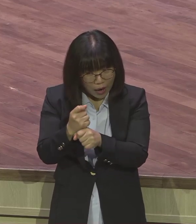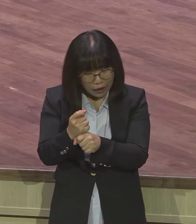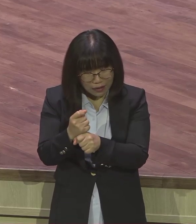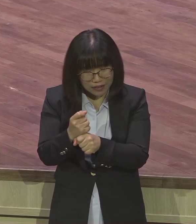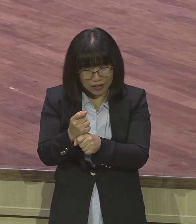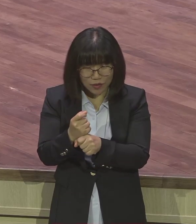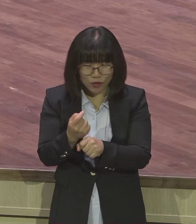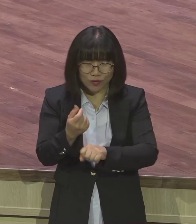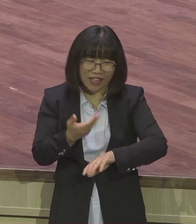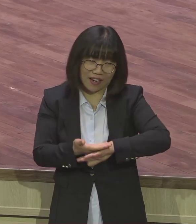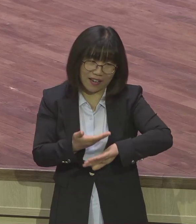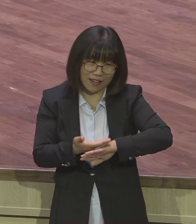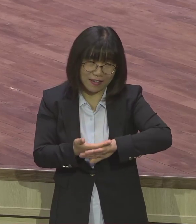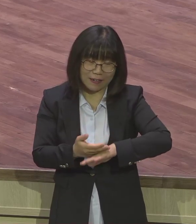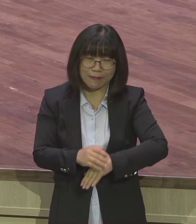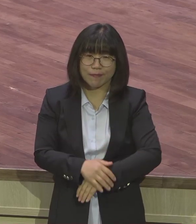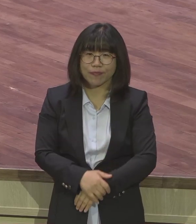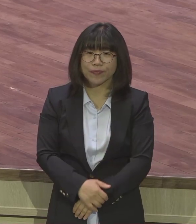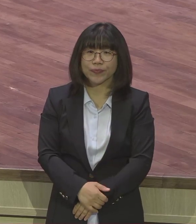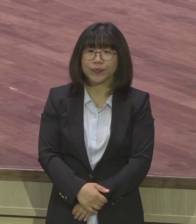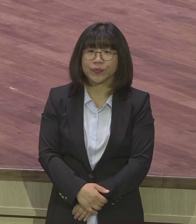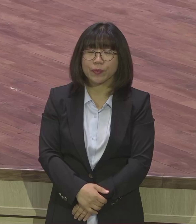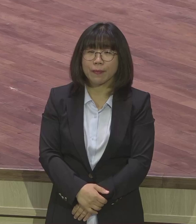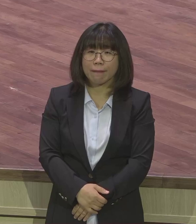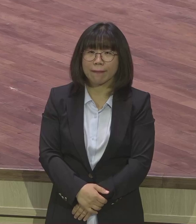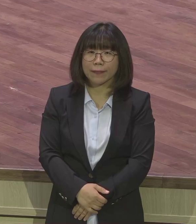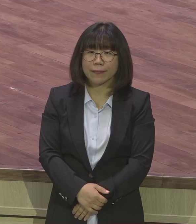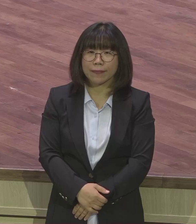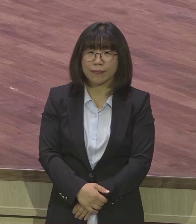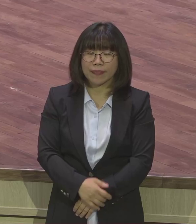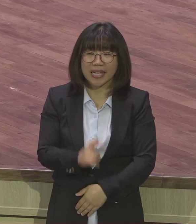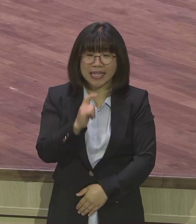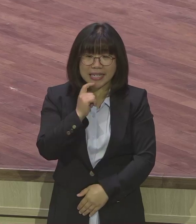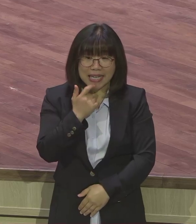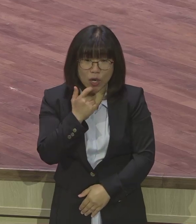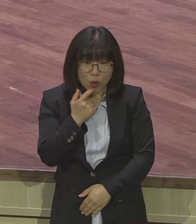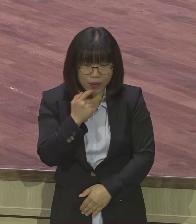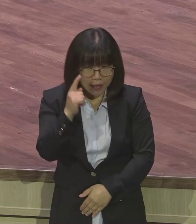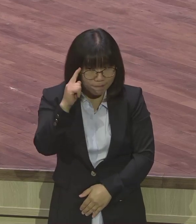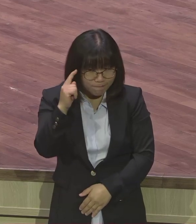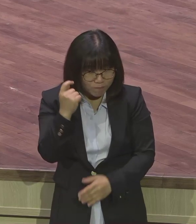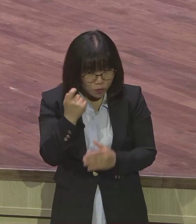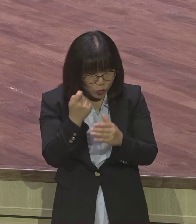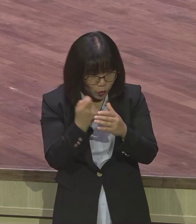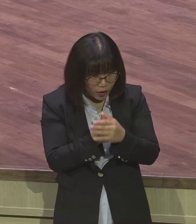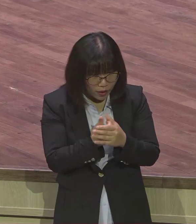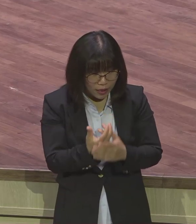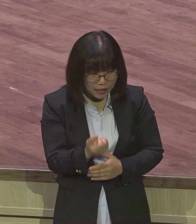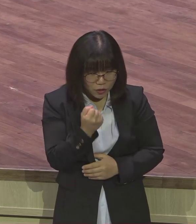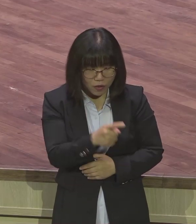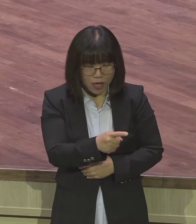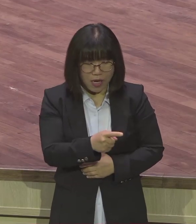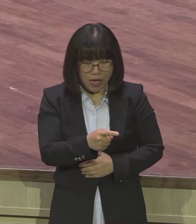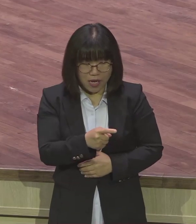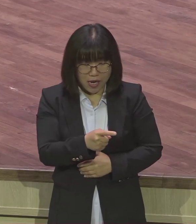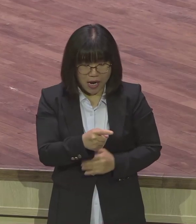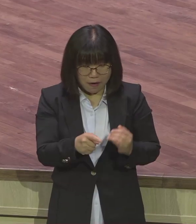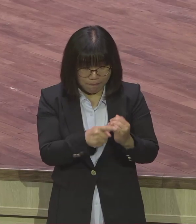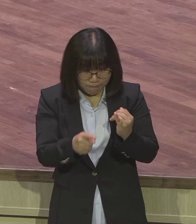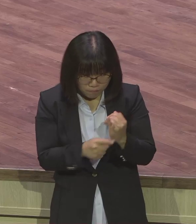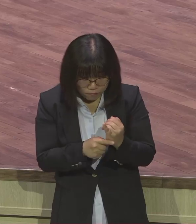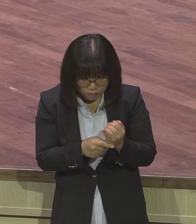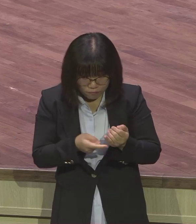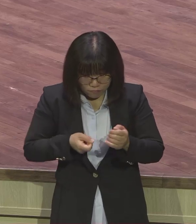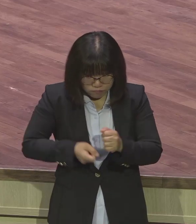전혀 없습니다. 그런데 놀랍게도 야곱이 이 방법을 썼는데 아롱지고 점 있는 새끼를 막